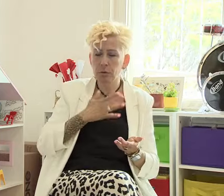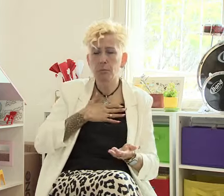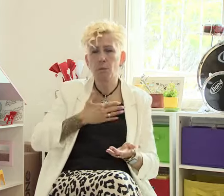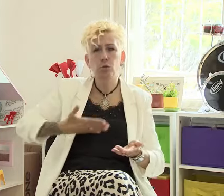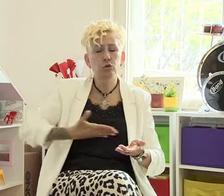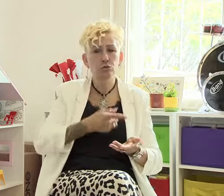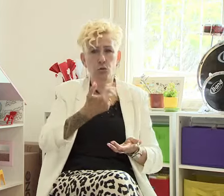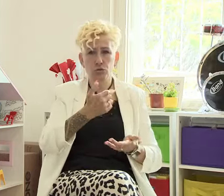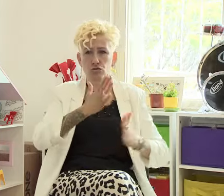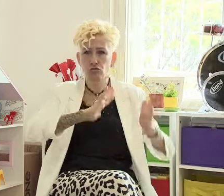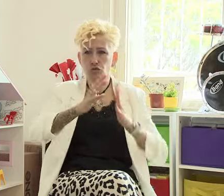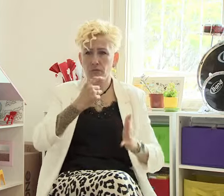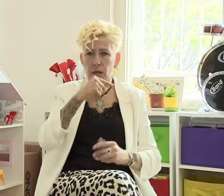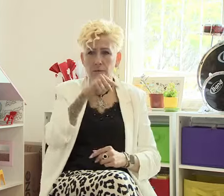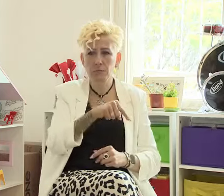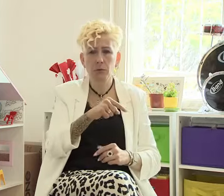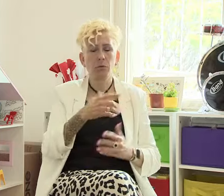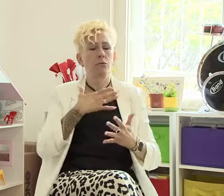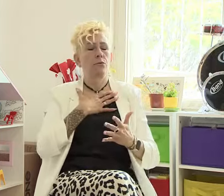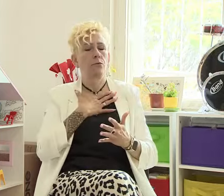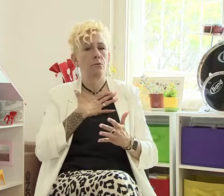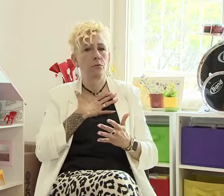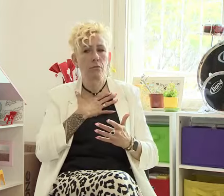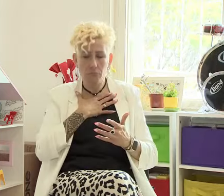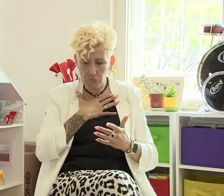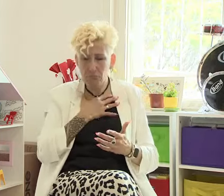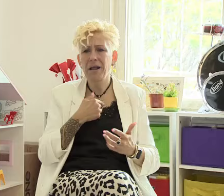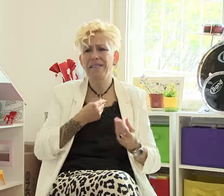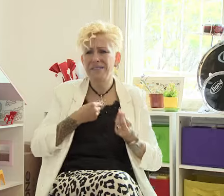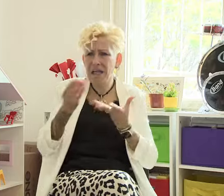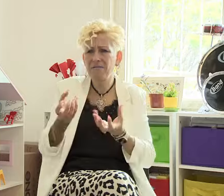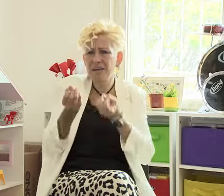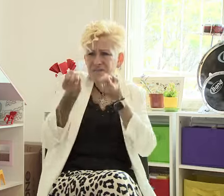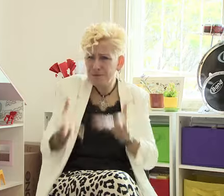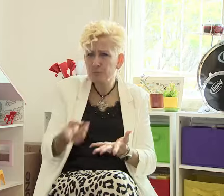Това, което видях в началото, е огромната нужда на децата от жестов език.